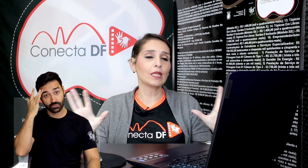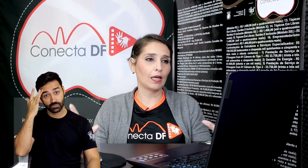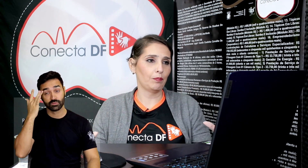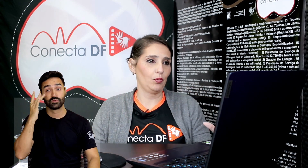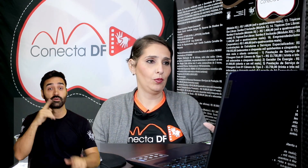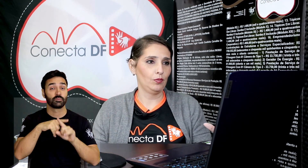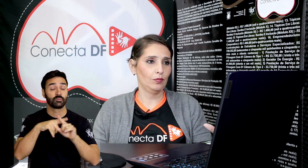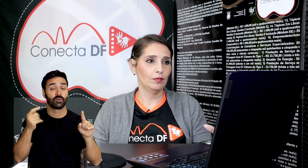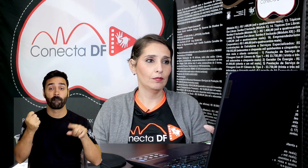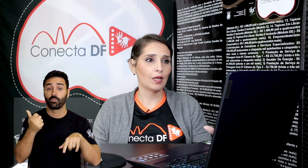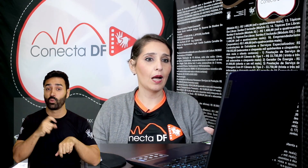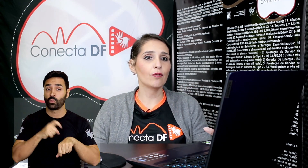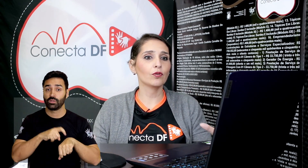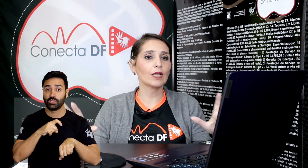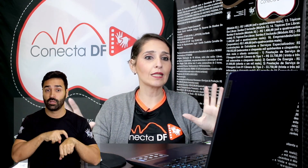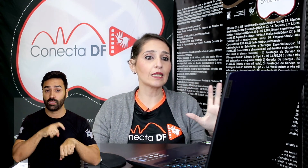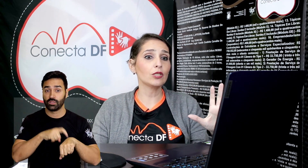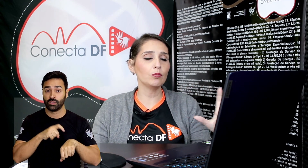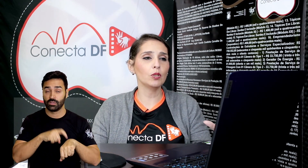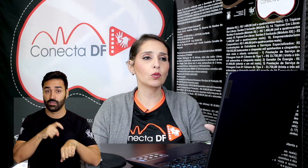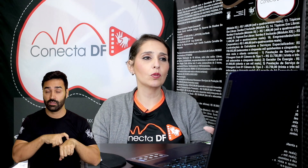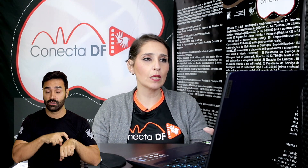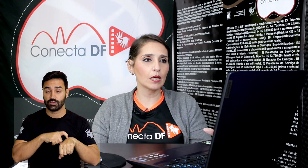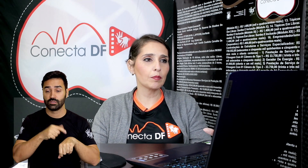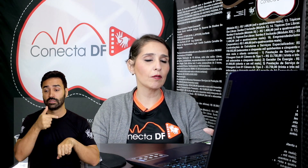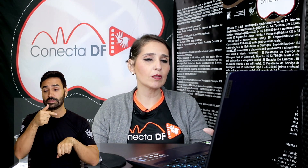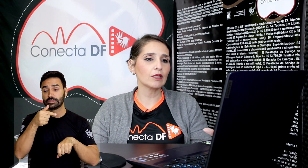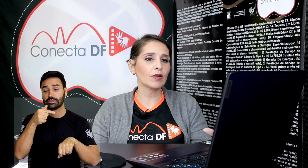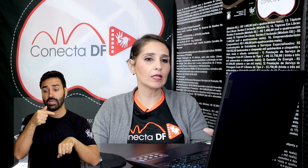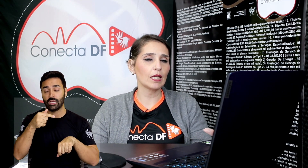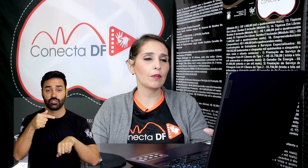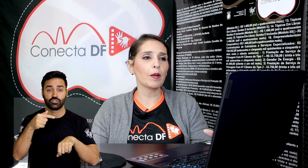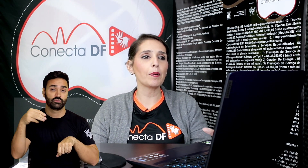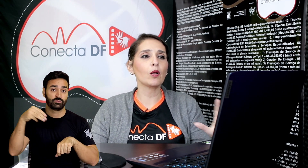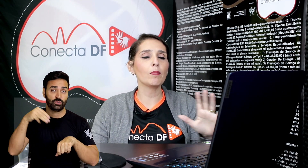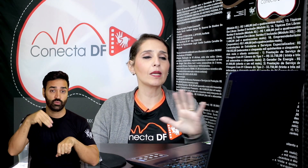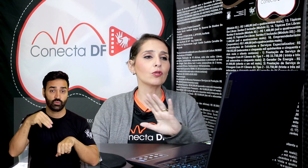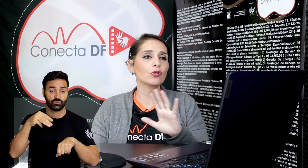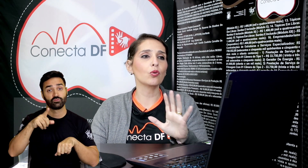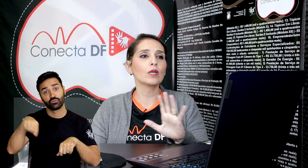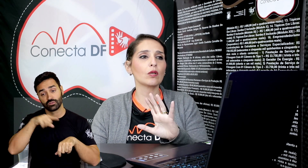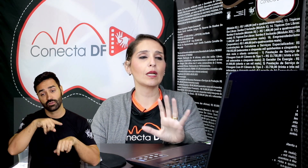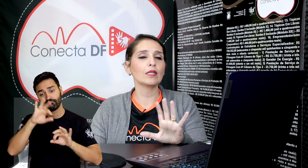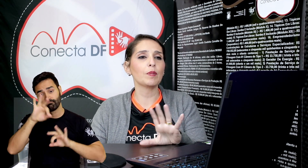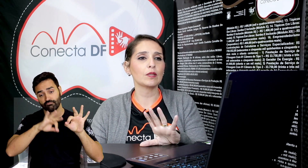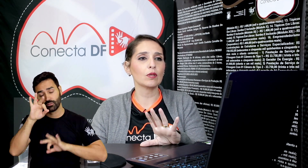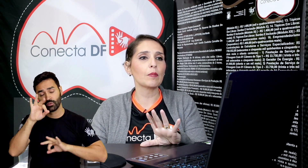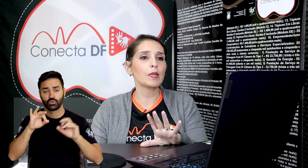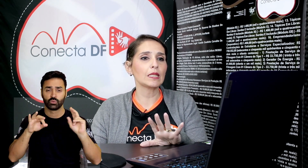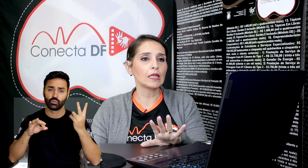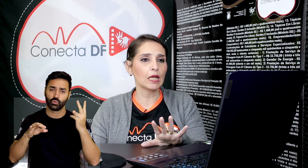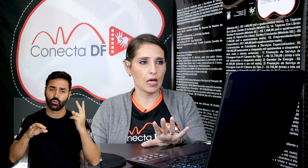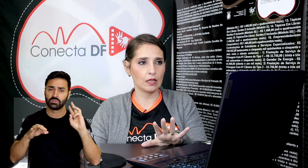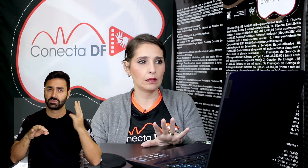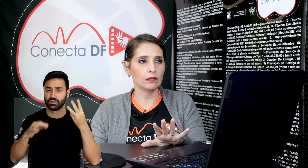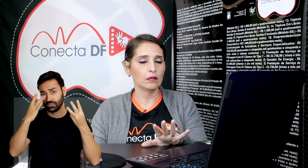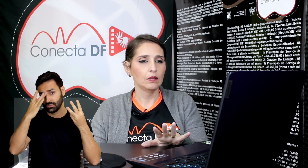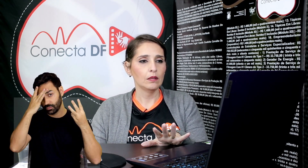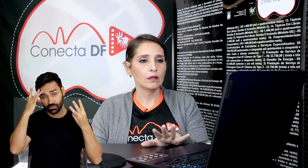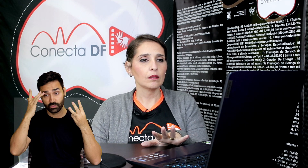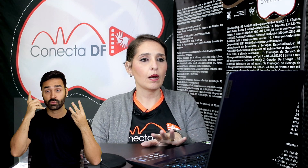pouco tempo, tá? Eu vou dar 7 minutos aqui para vocês fazerem, para pelo menos 2 ou 3 pessoas